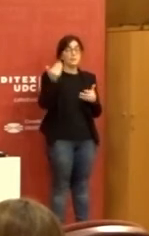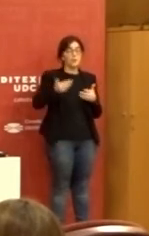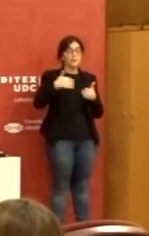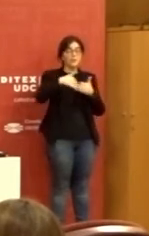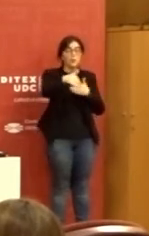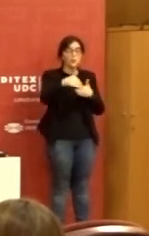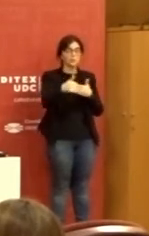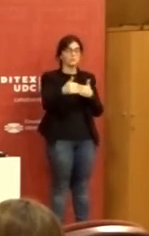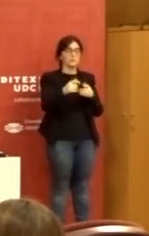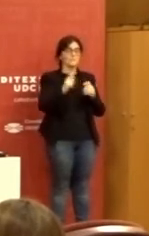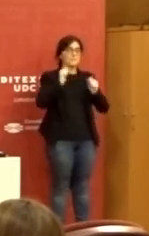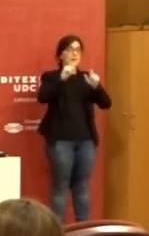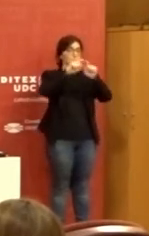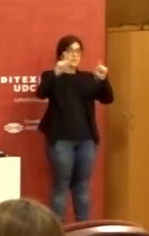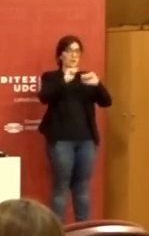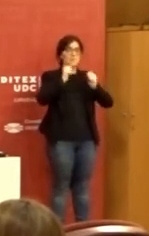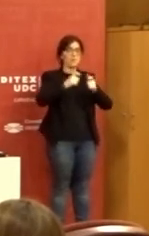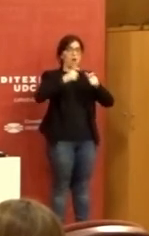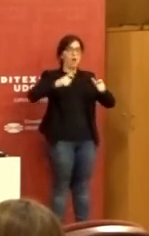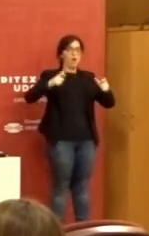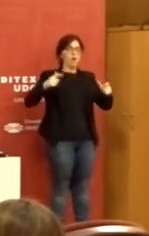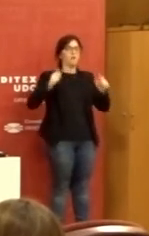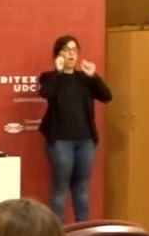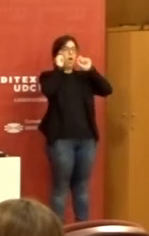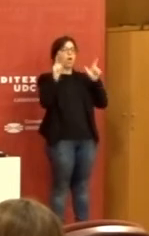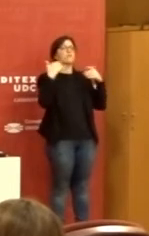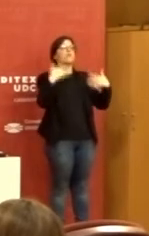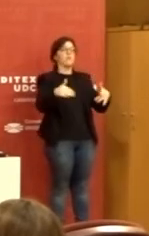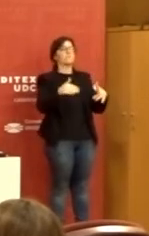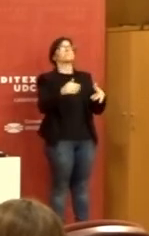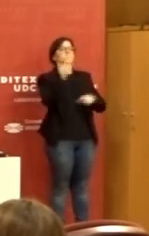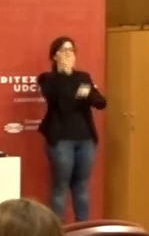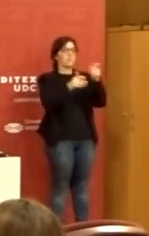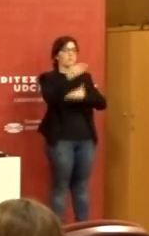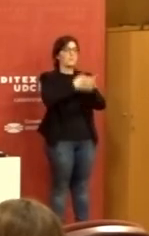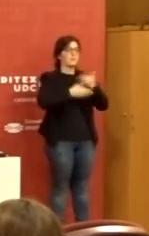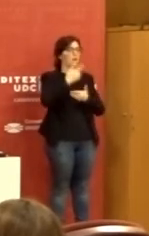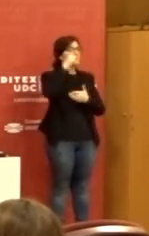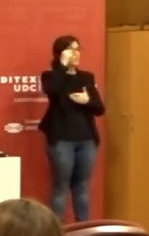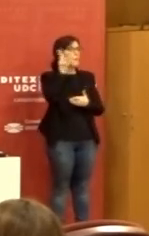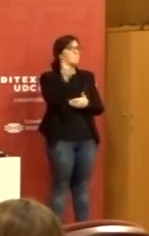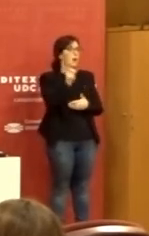cuenta, y la mejor forma de darse cuenta es tener a una persona en práctica, ¿no? Que se den cuenta de que es posible, ¿no?